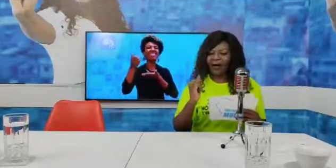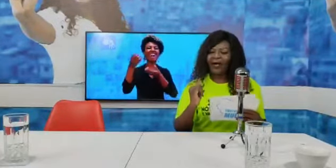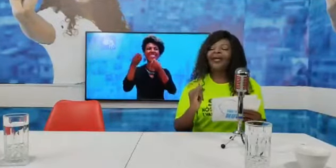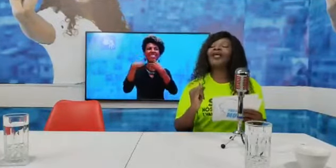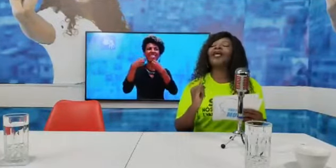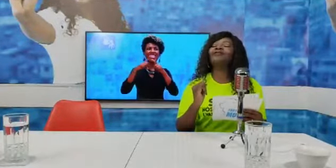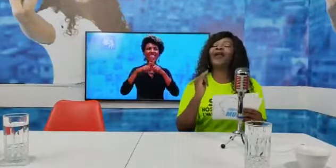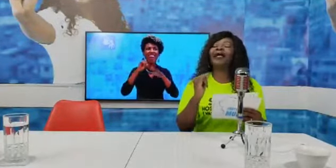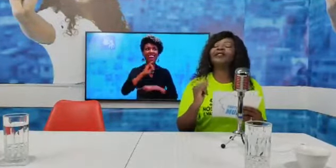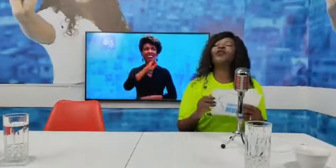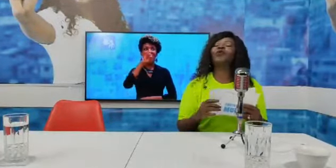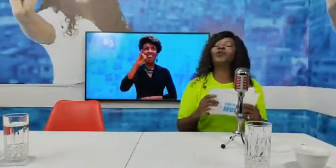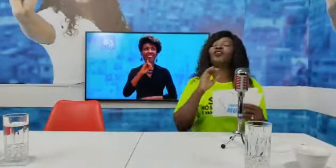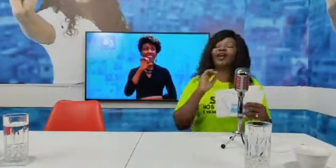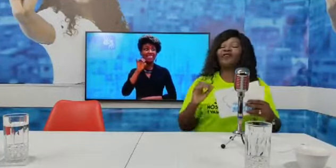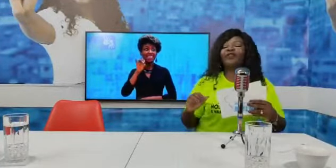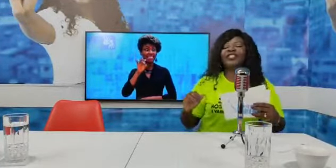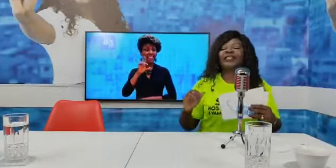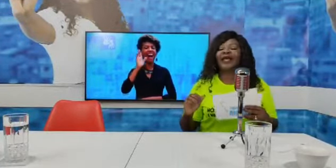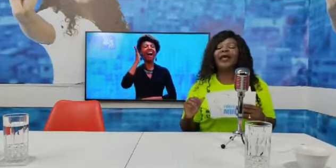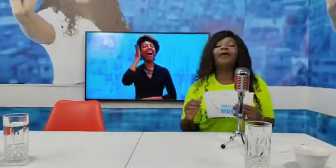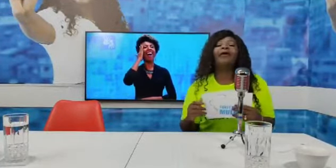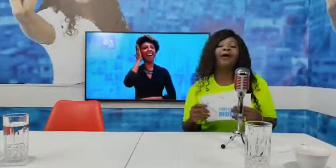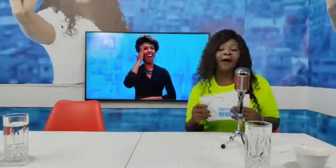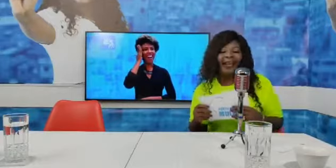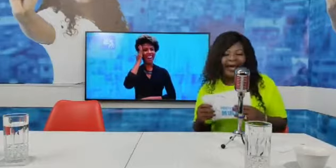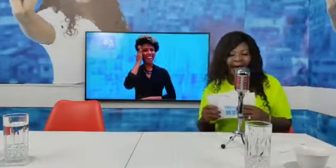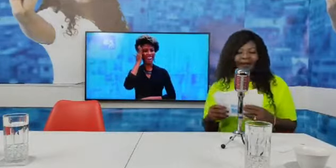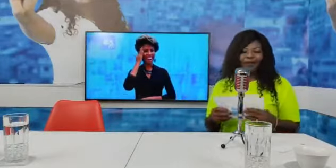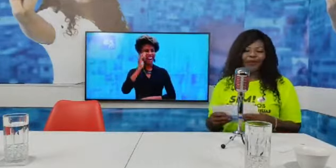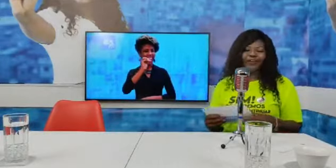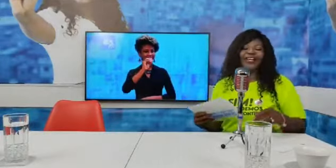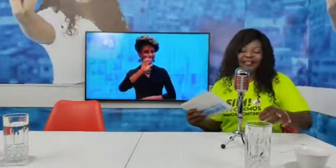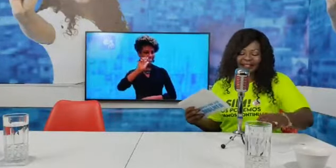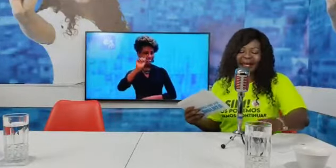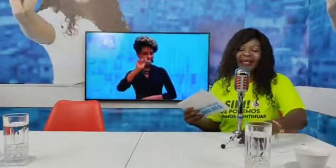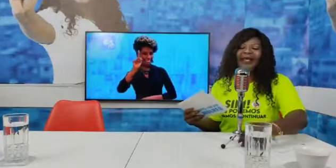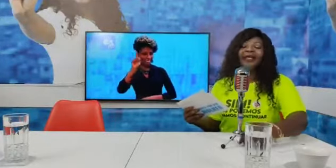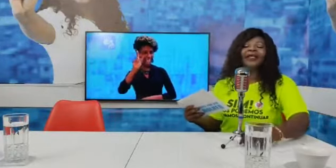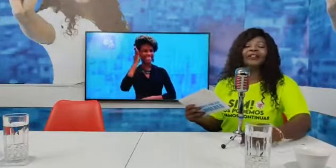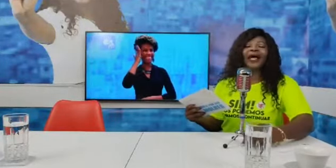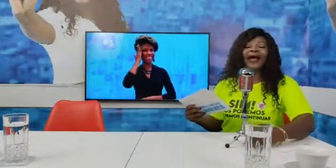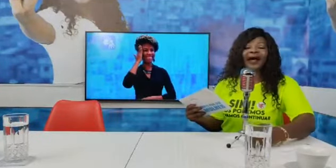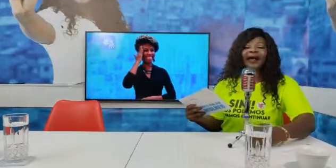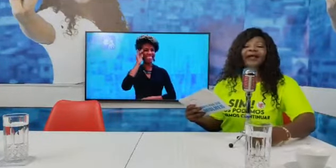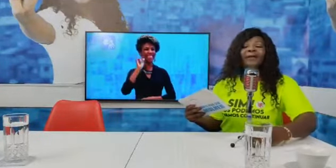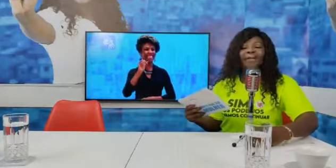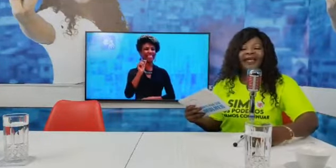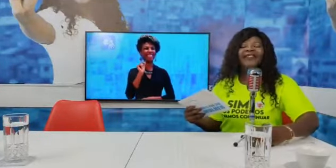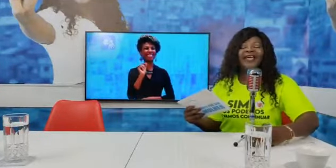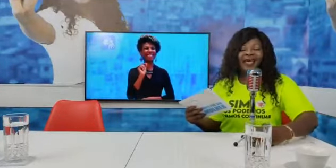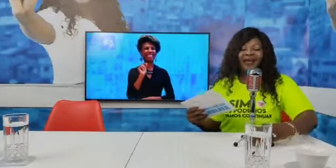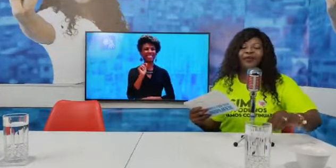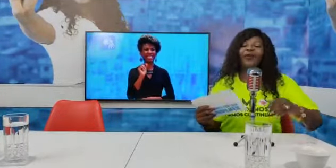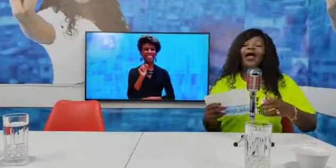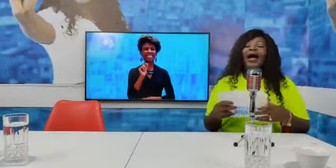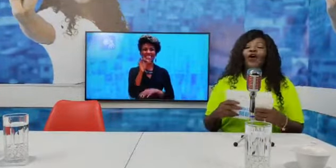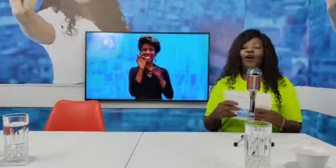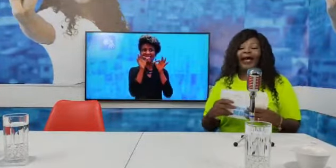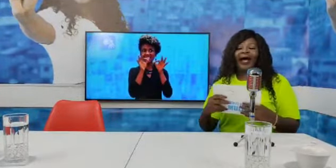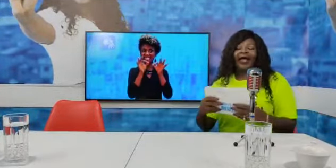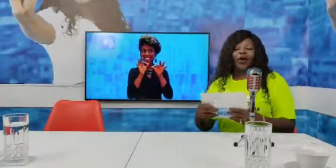agora, olha, quem falar assim comigo eu já vou dizer olá, porque eu já sei que estará bem